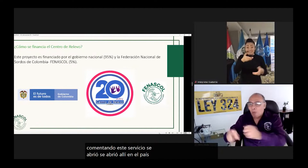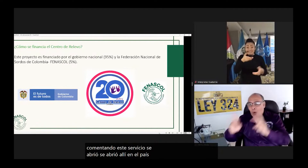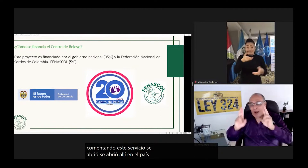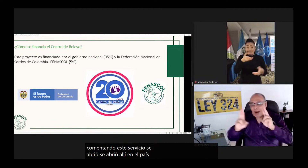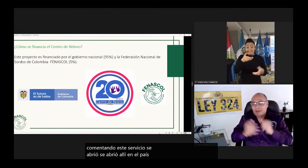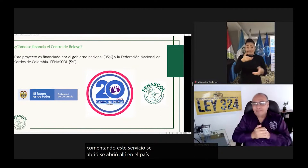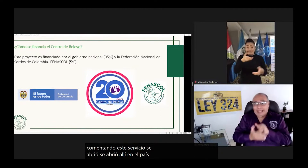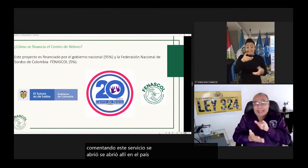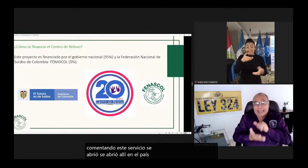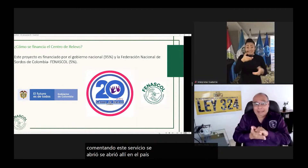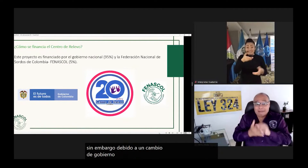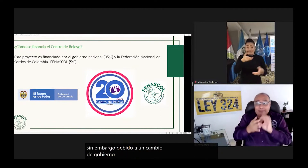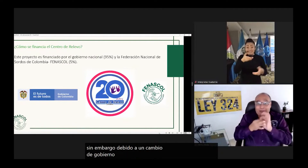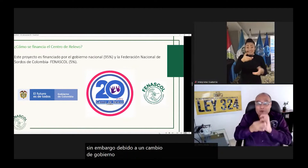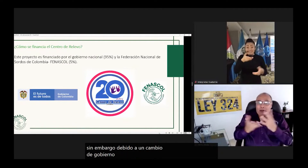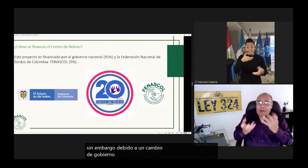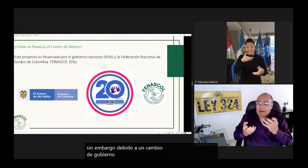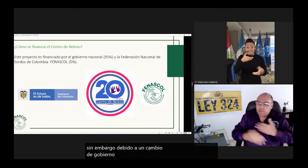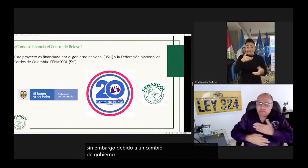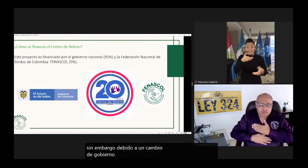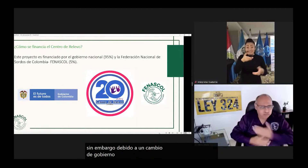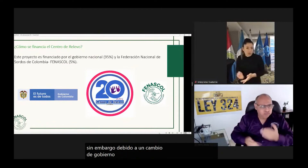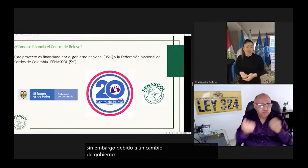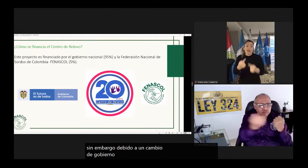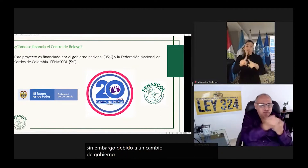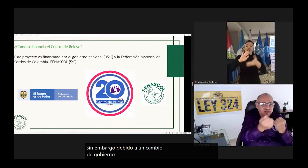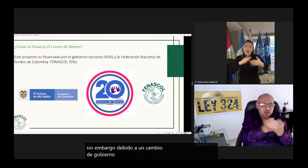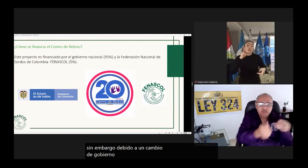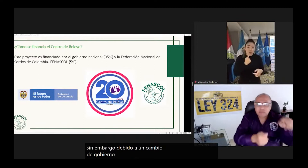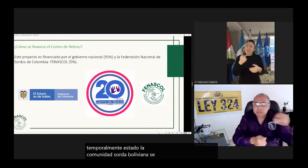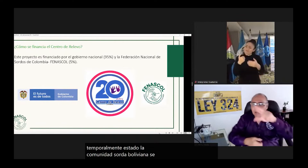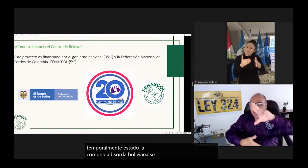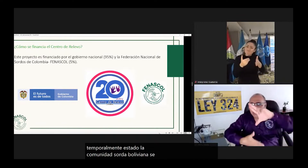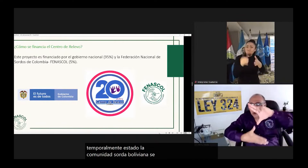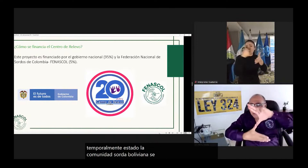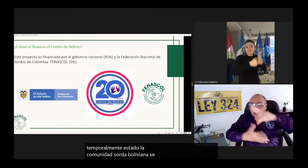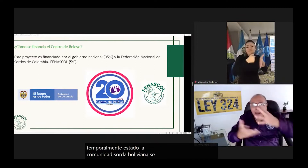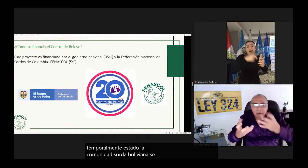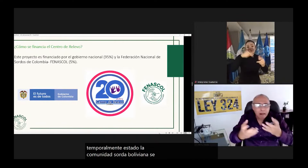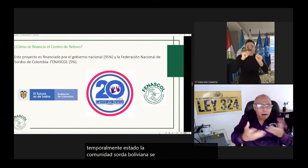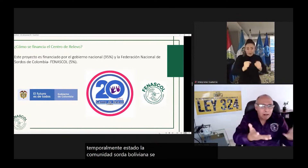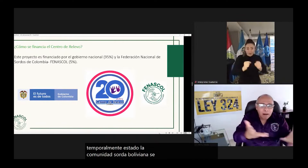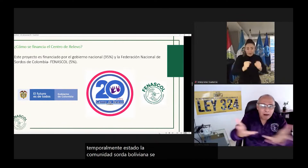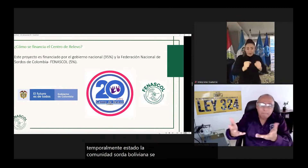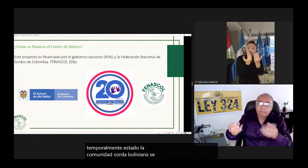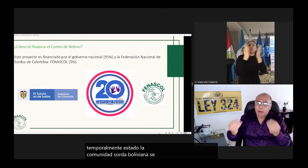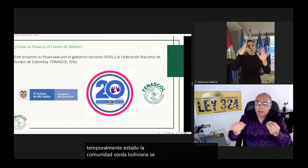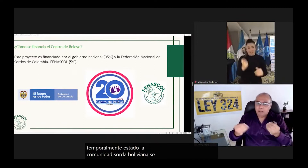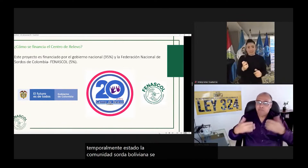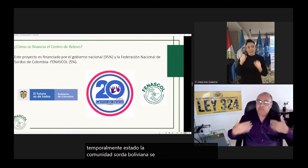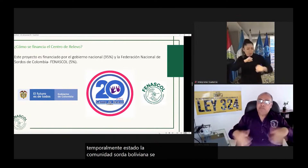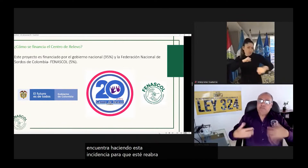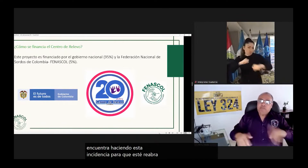cerrado. La comunidad sorda boliviana se encuentra haciendo esta incidencia para que se reabra y se reactiven los